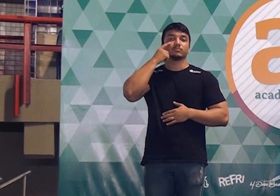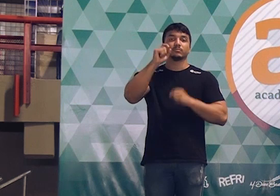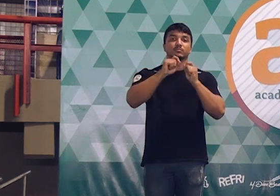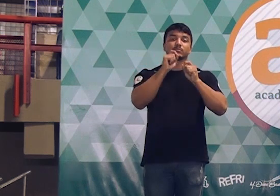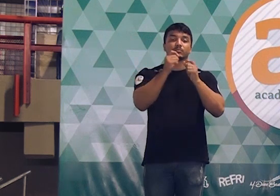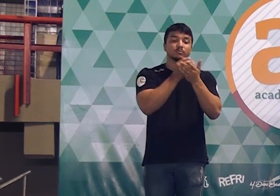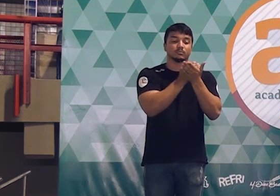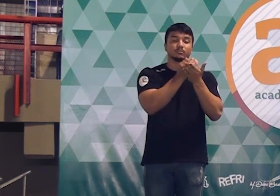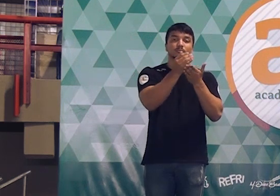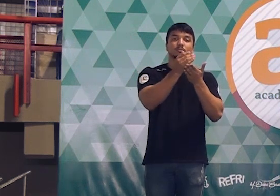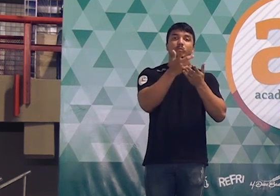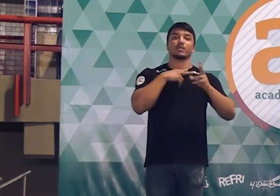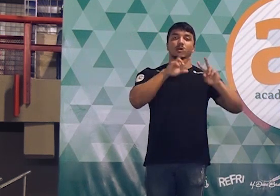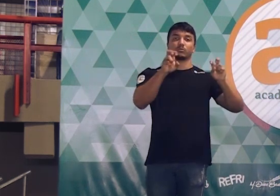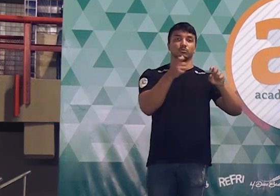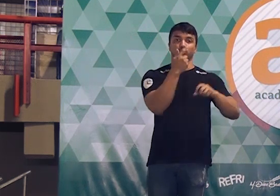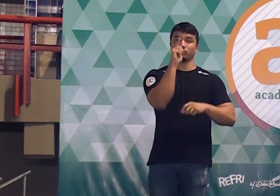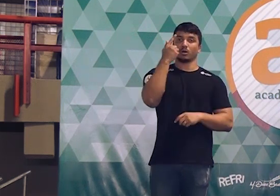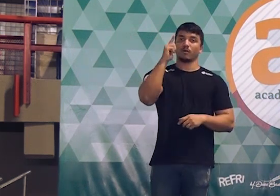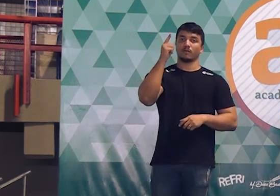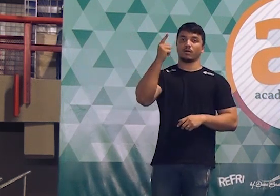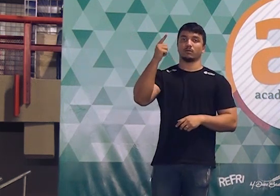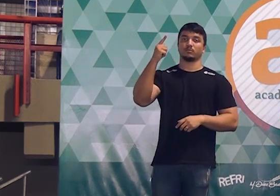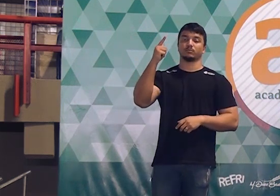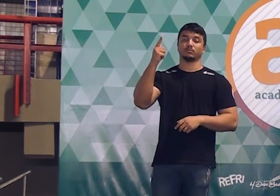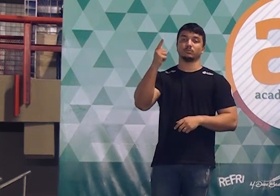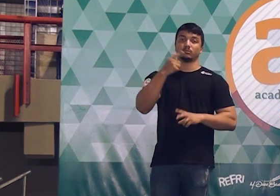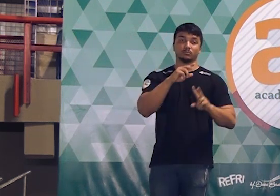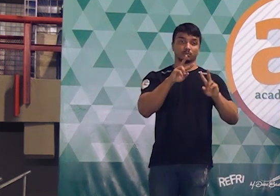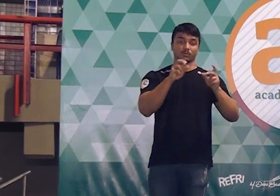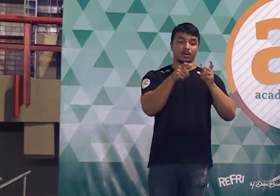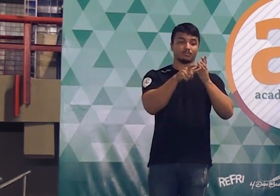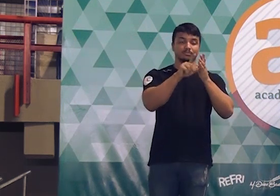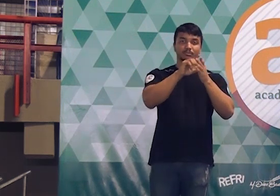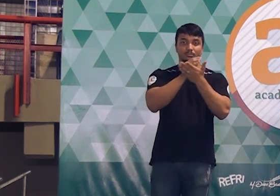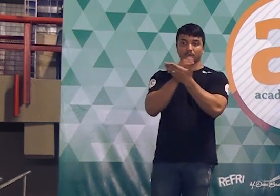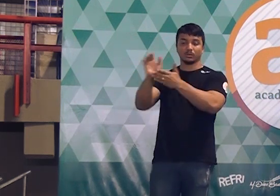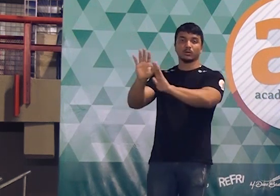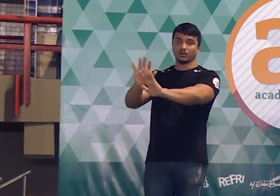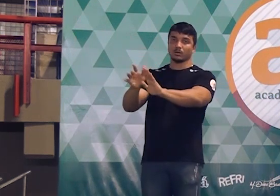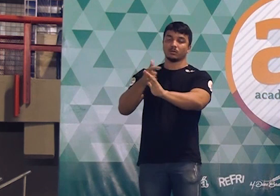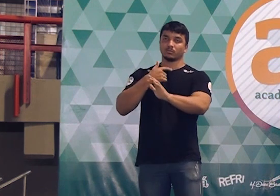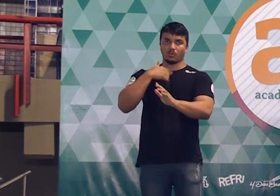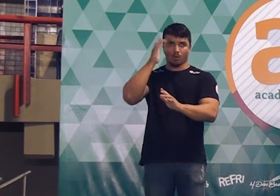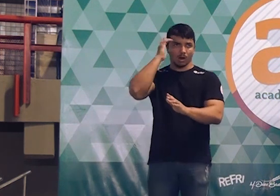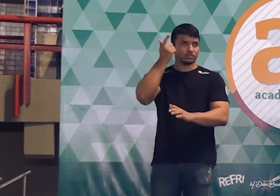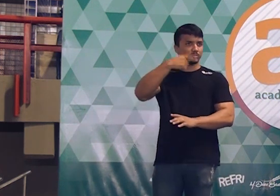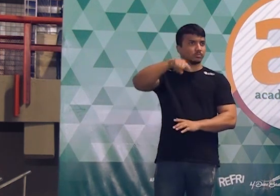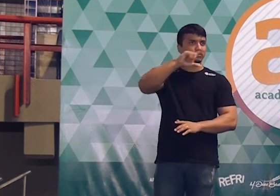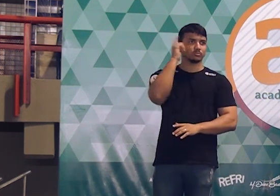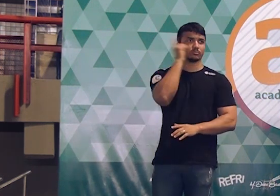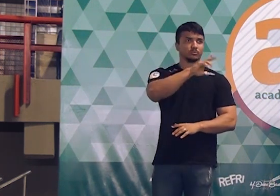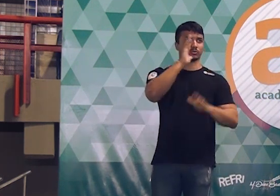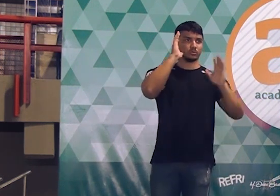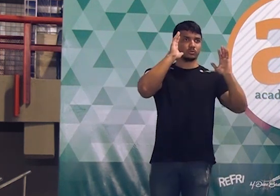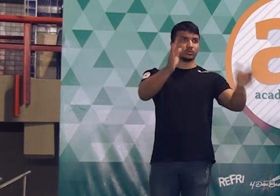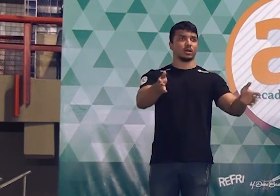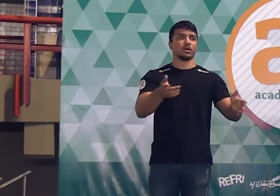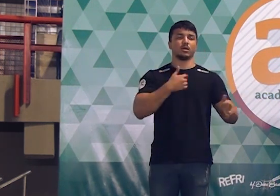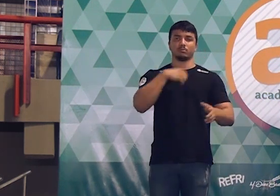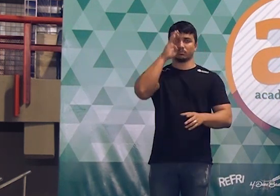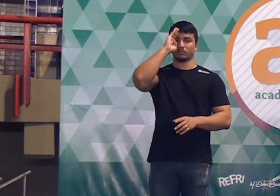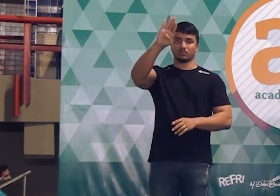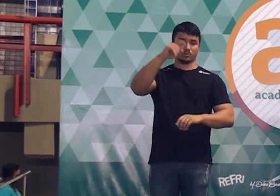com vocês na parte de geografia. Acho que antes de qualquer coisa vocês já são vitoriosos, sobretudo